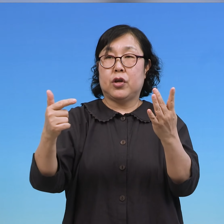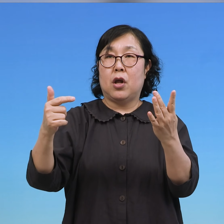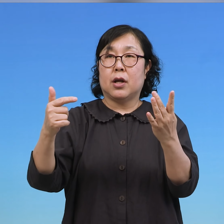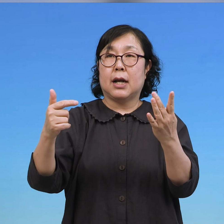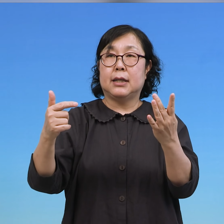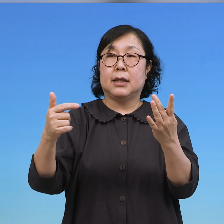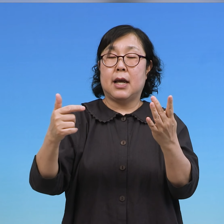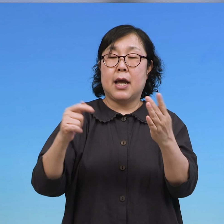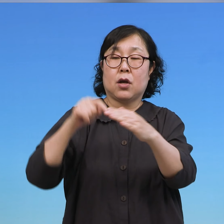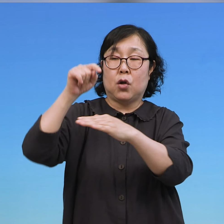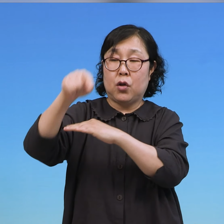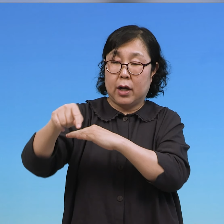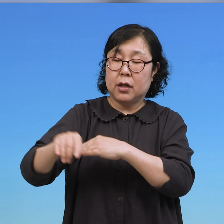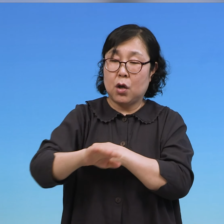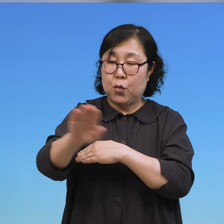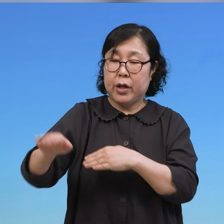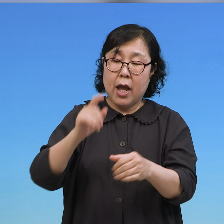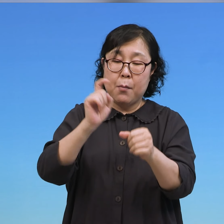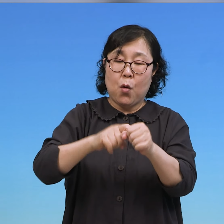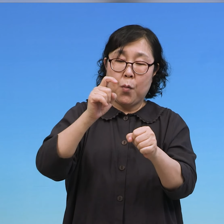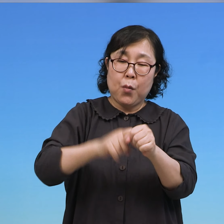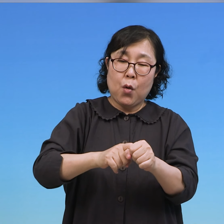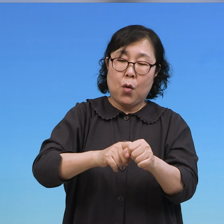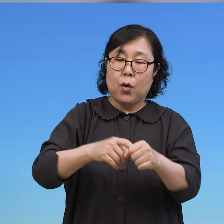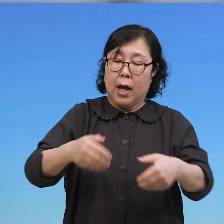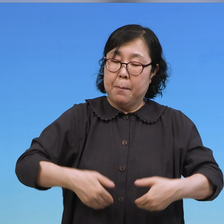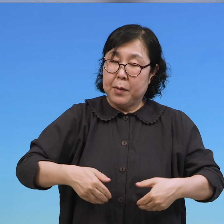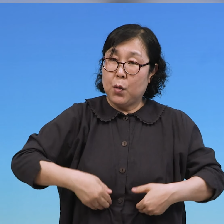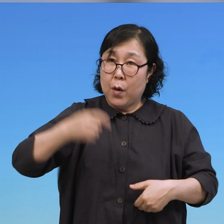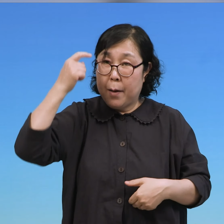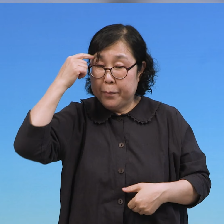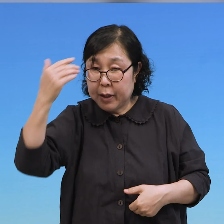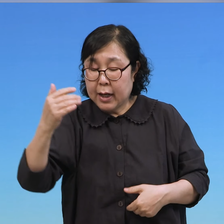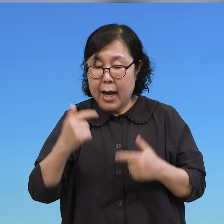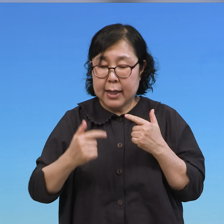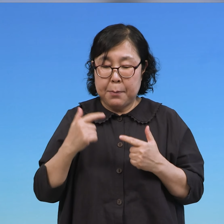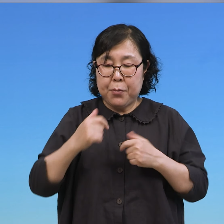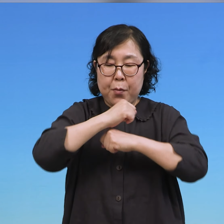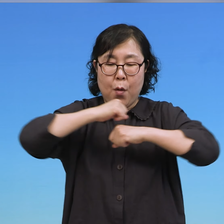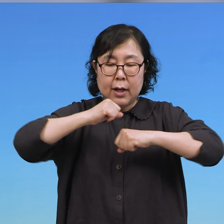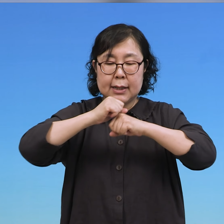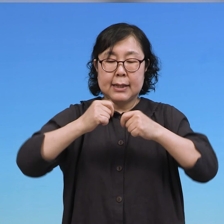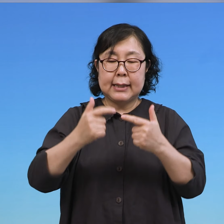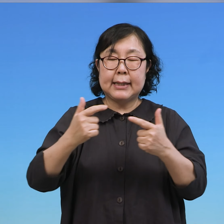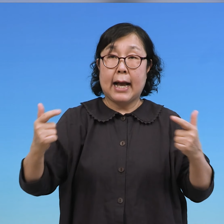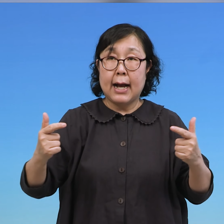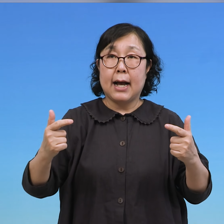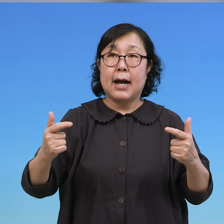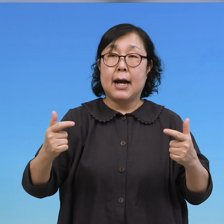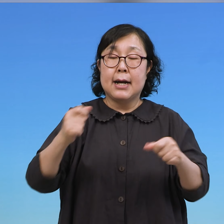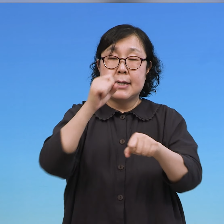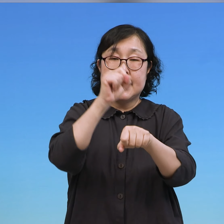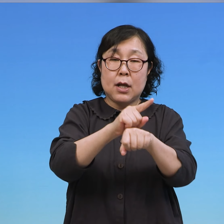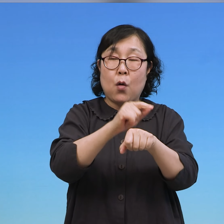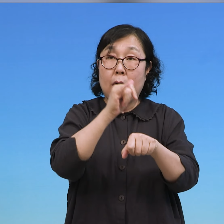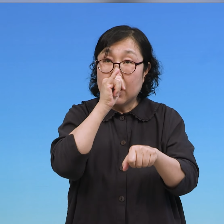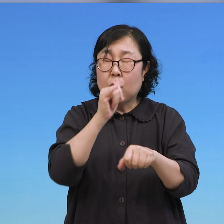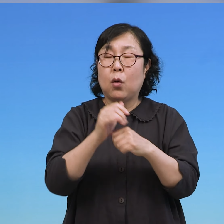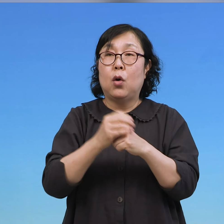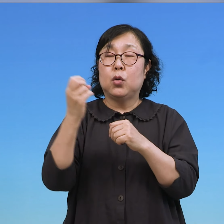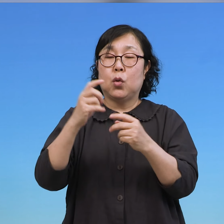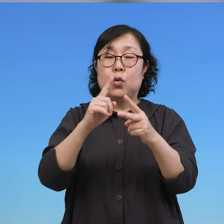6절까지 건너가는 게 우리의 목표가 돼야 되느냐? 여기에는요, 기쁨의 확장성과 관련해서 2가지